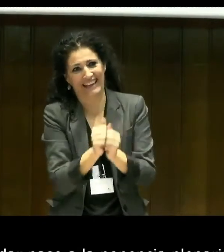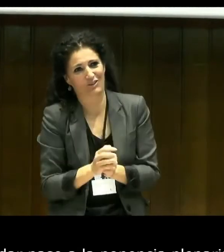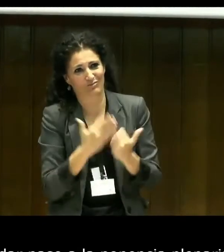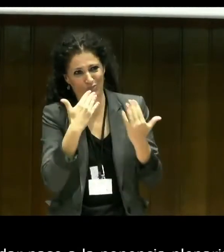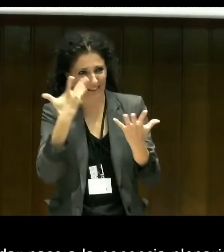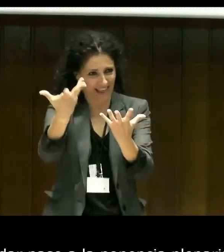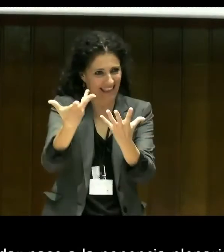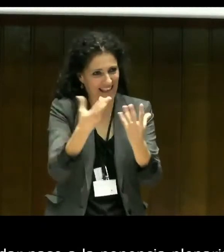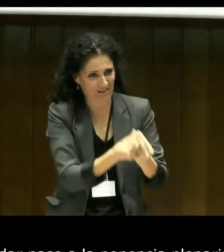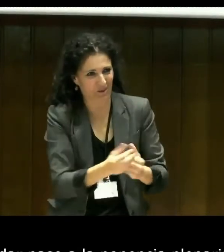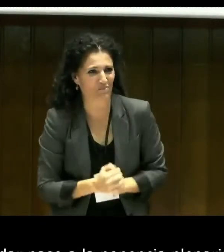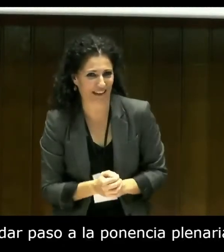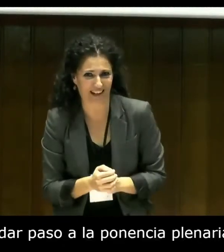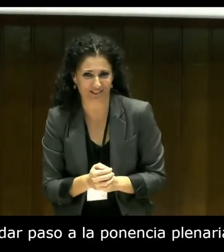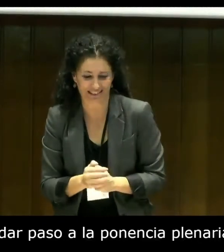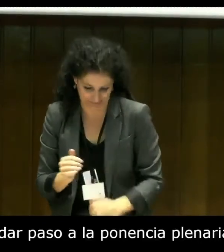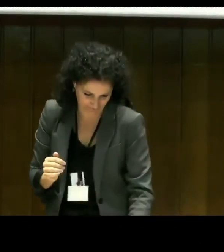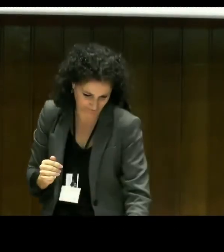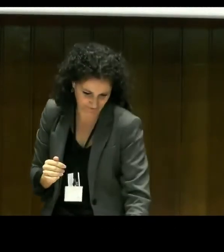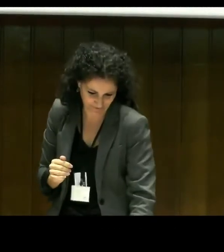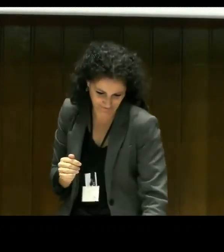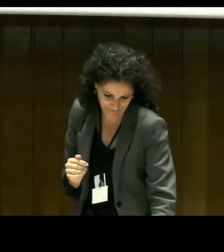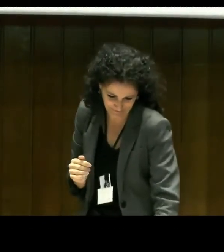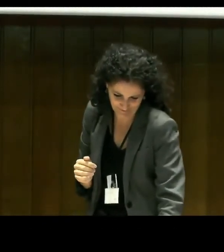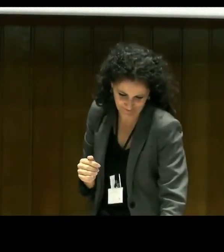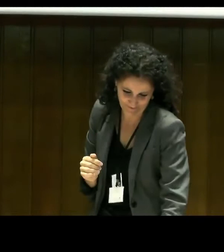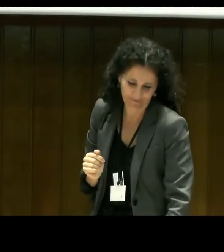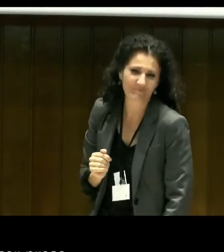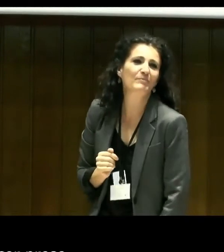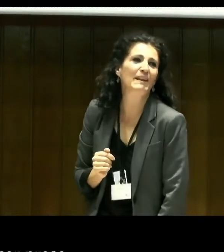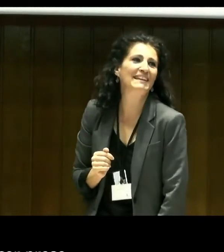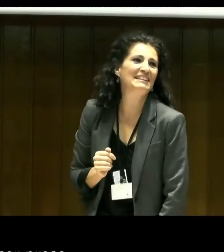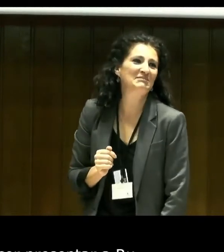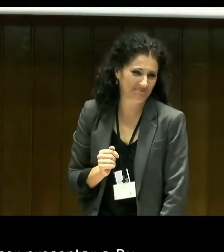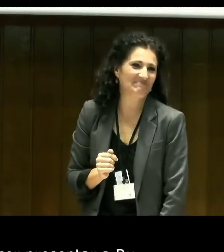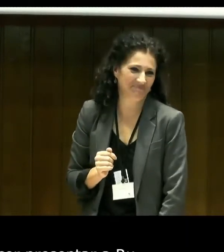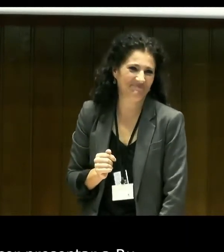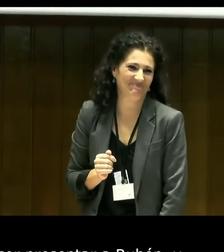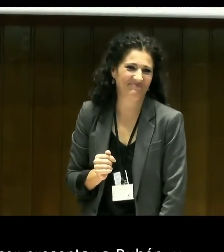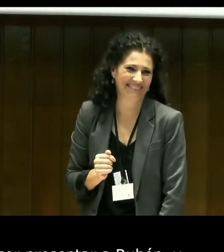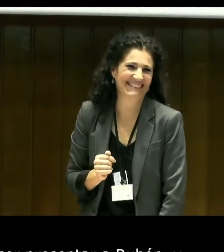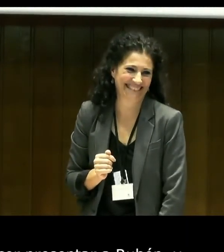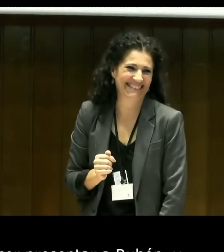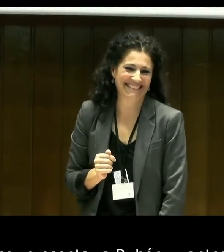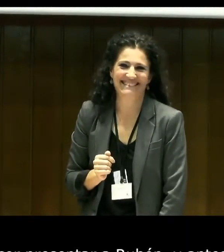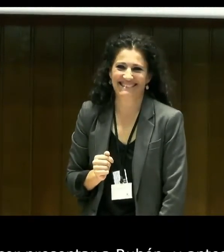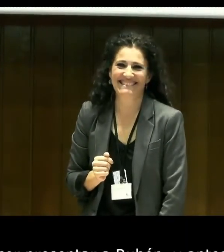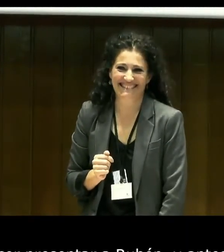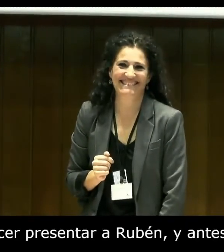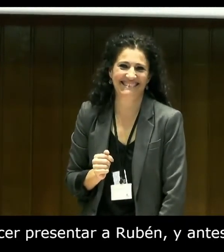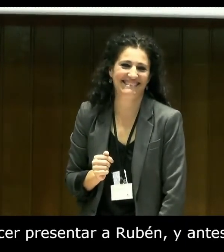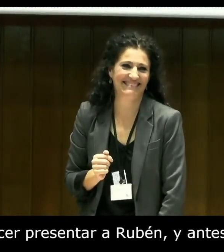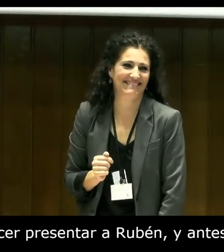saludo muy especial a la familia de Ángel Herrero, que contamos con su presencia. Gracias por acompañarnos en este congreso.